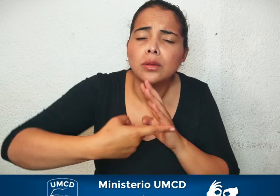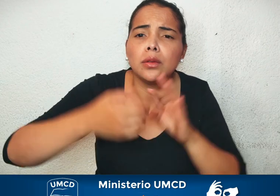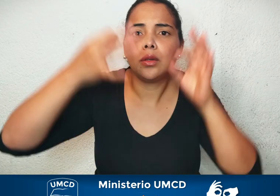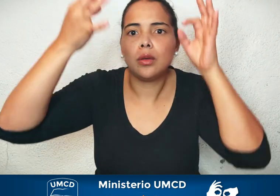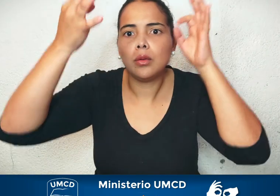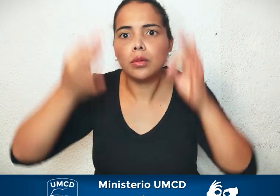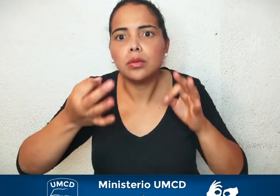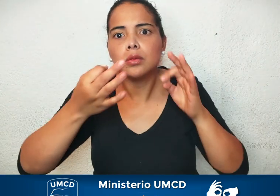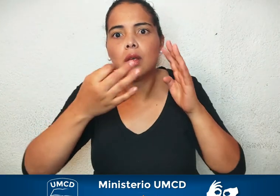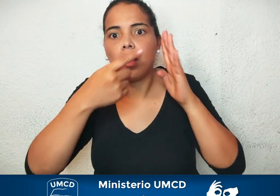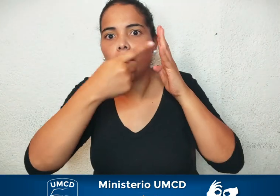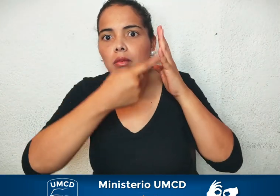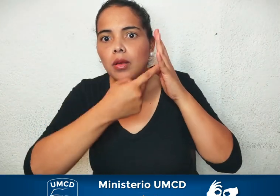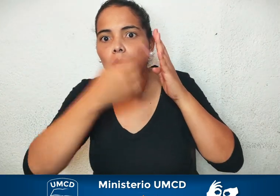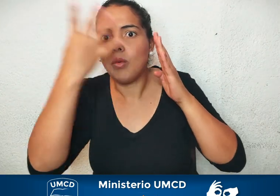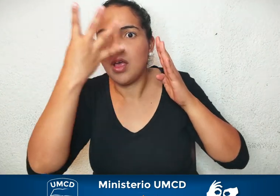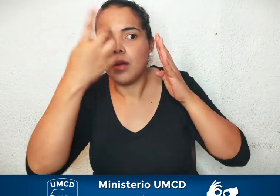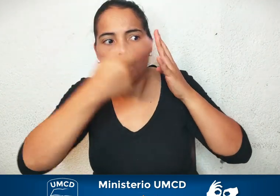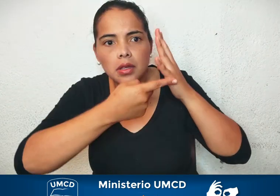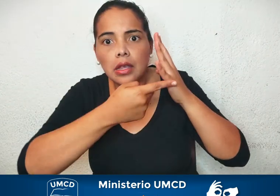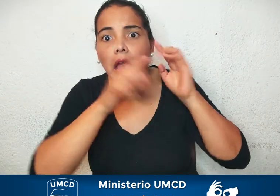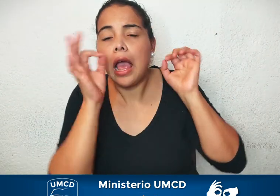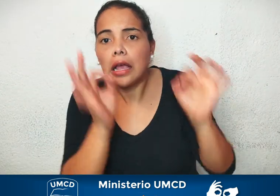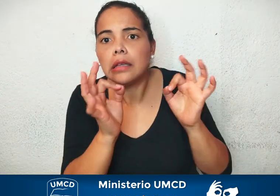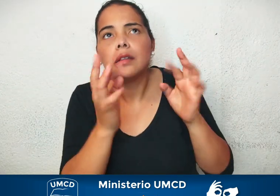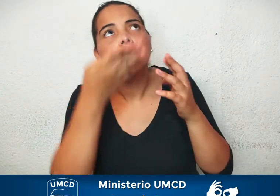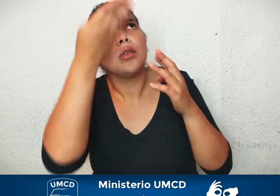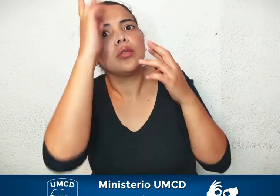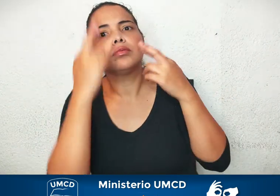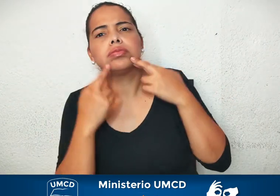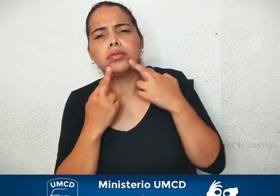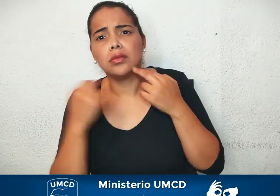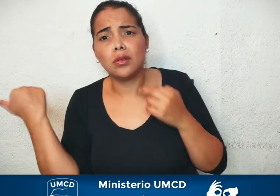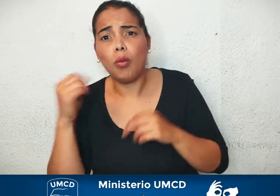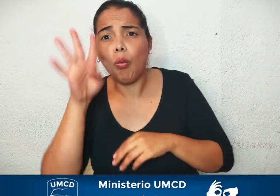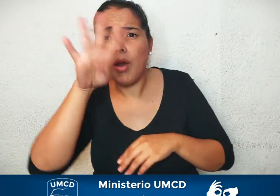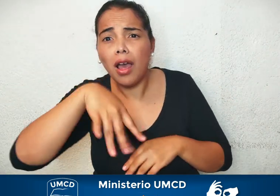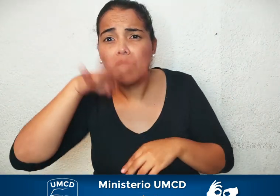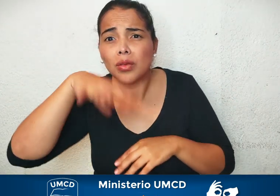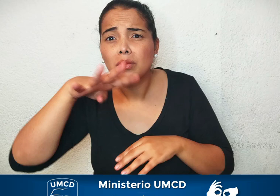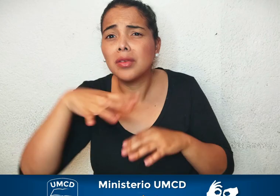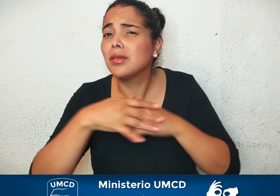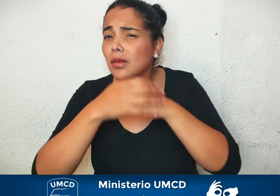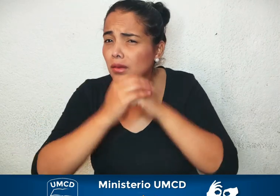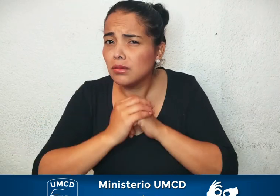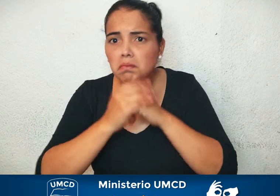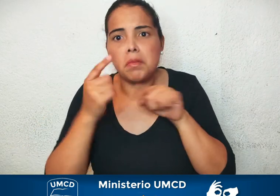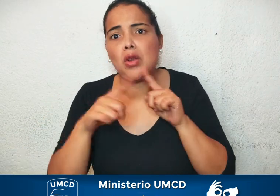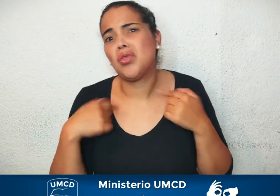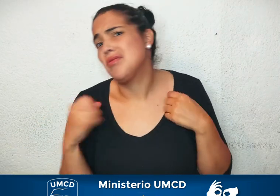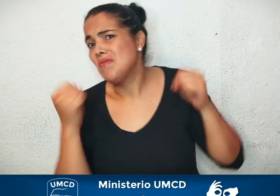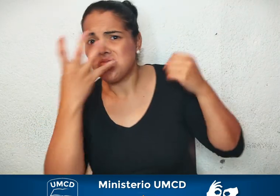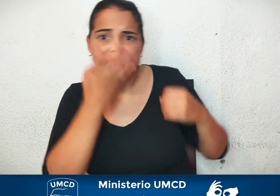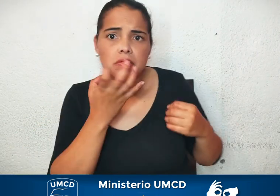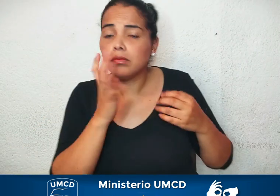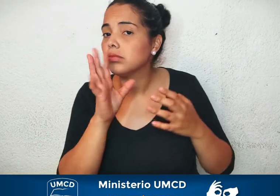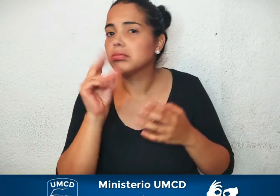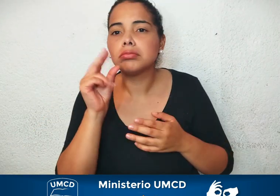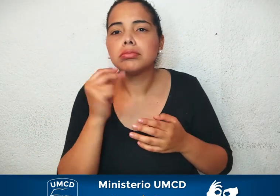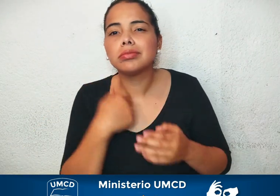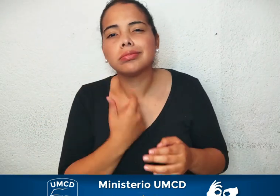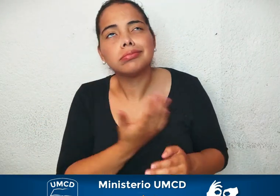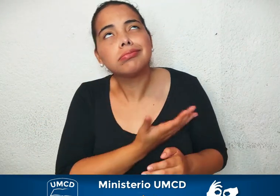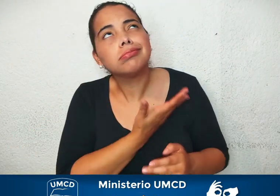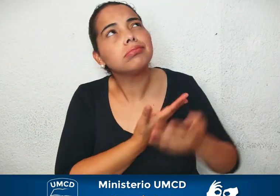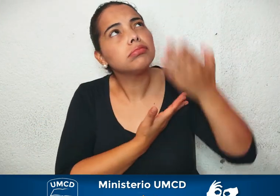Biblia, sucedió en el mes de Nisan. 4 meses orando, pero él no desconfió. Él